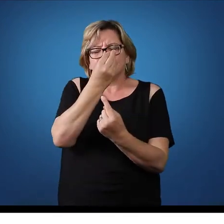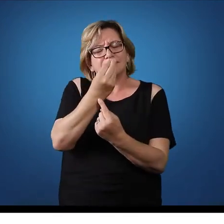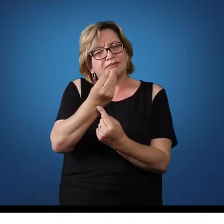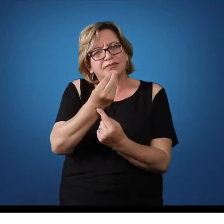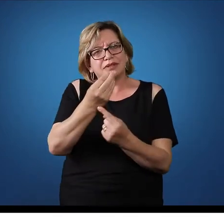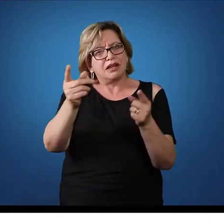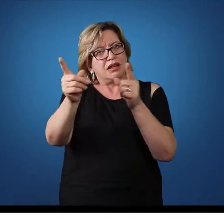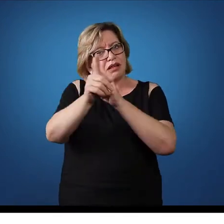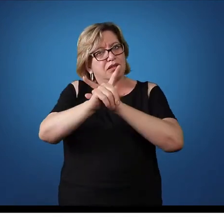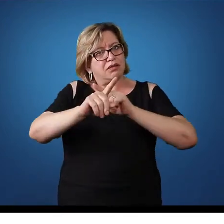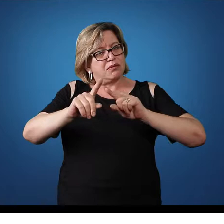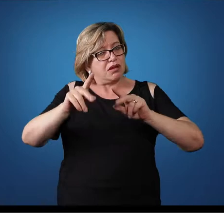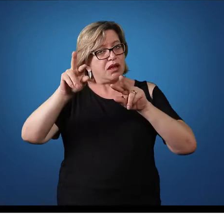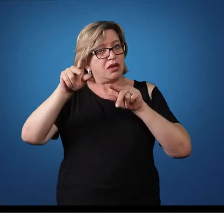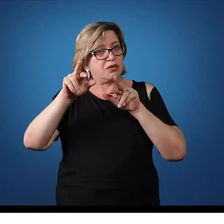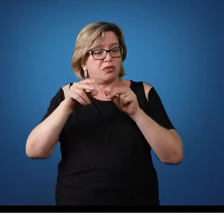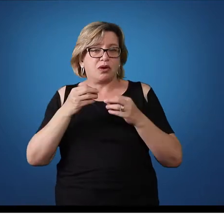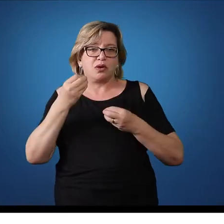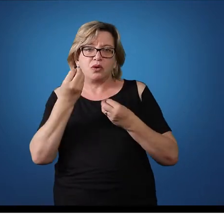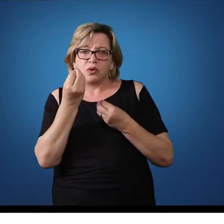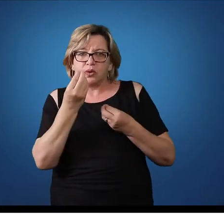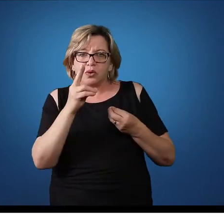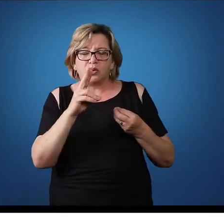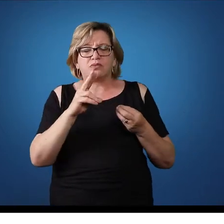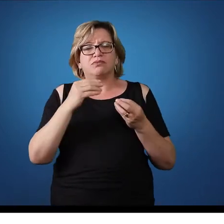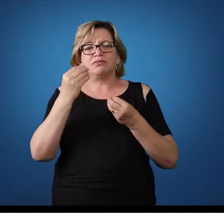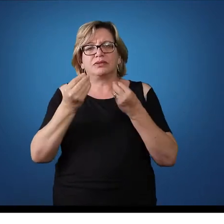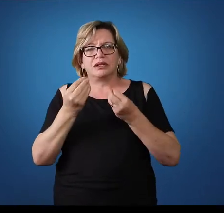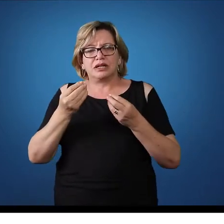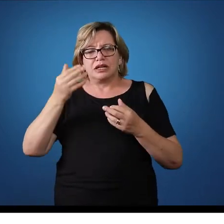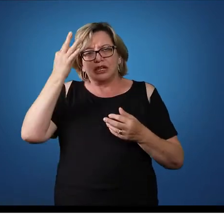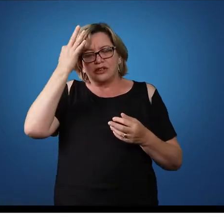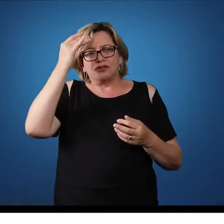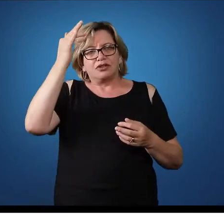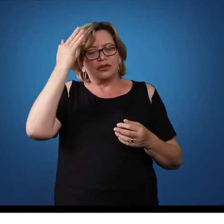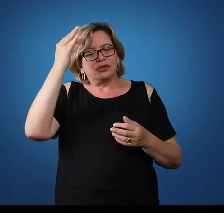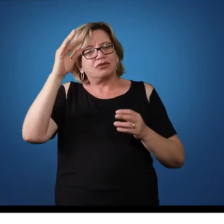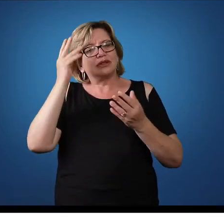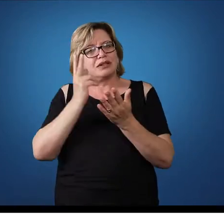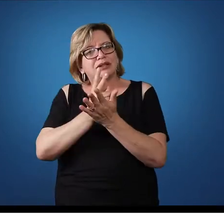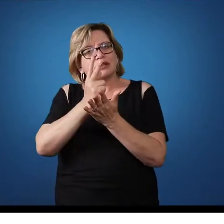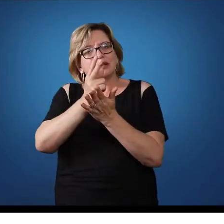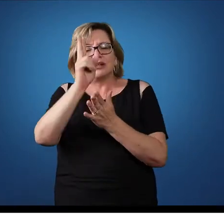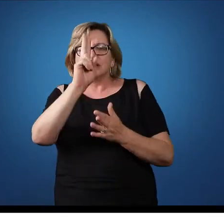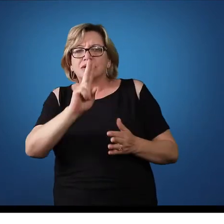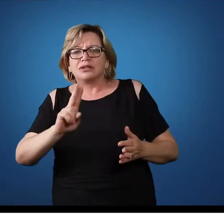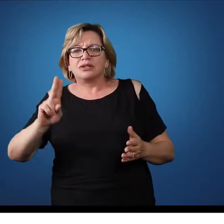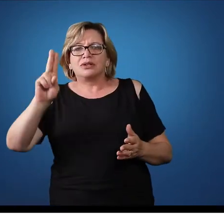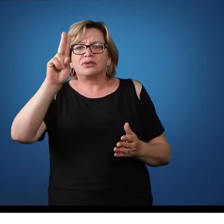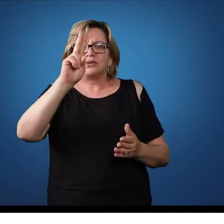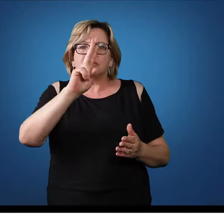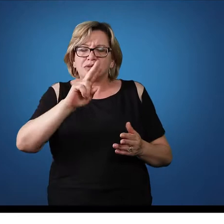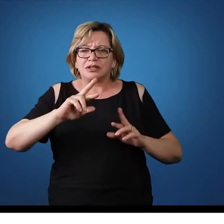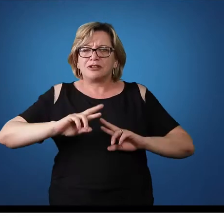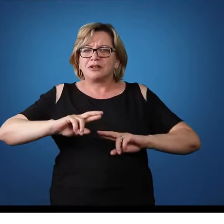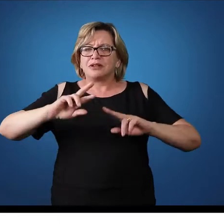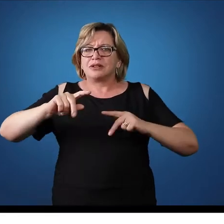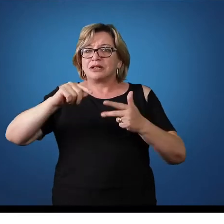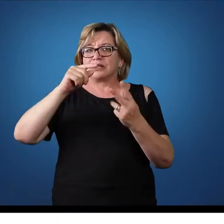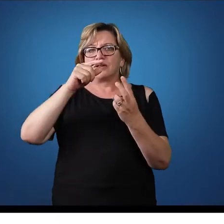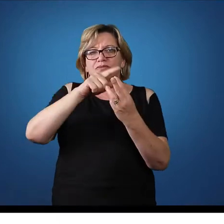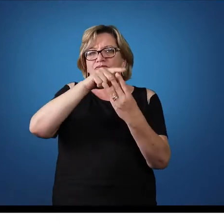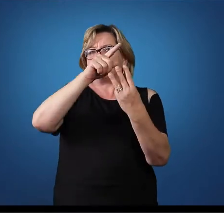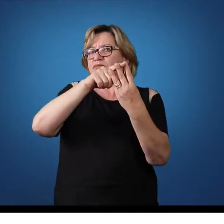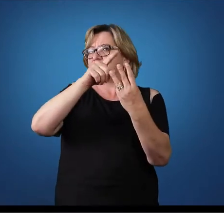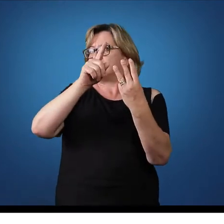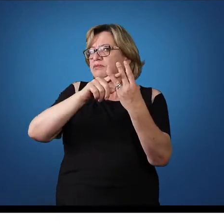falando da mesma coisa ou do mesmo âmbito. Em filosofia, é bastante usual a gente distinguir, pelo menos, três